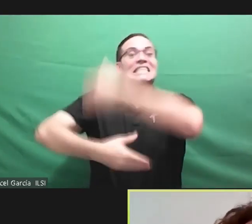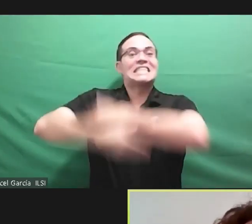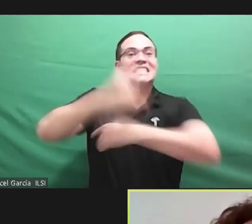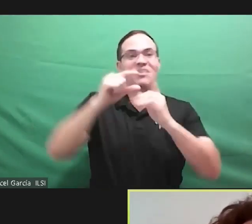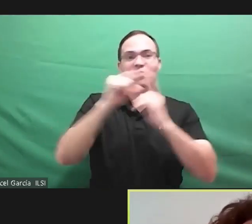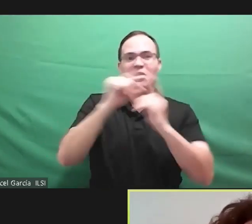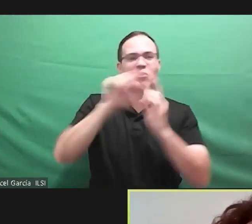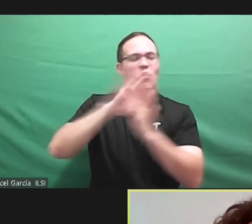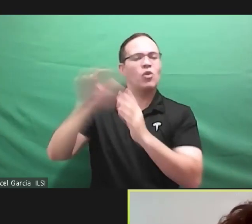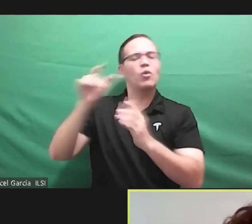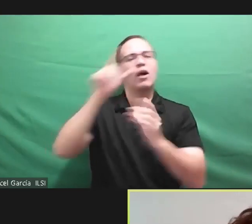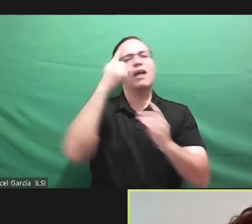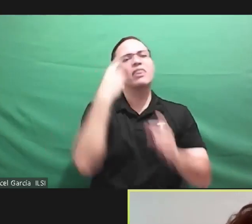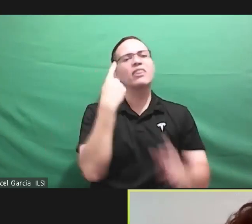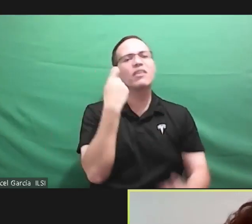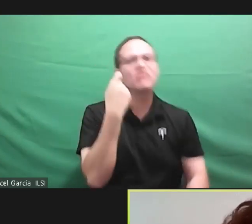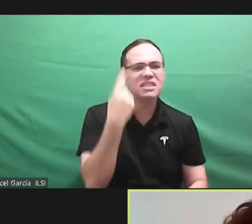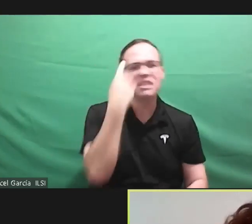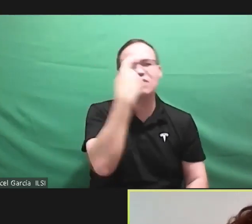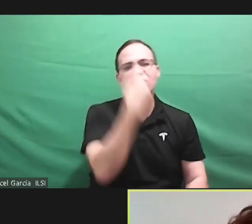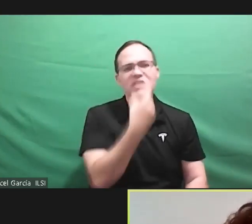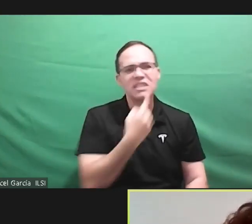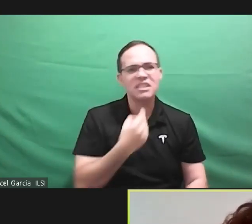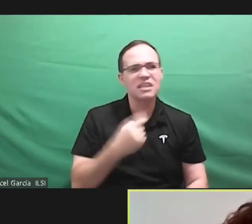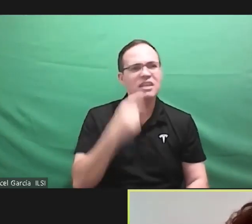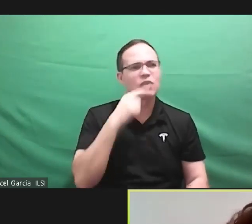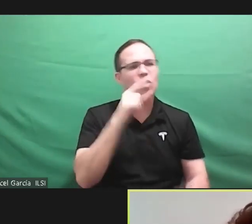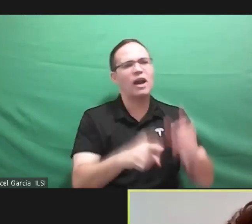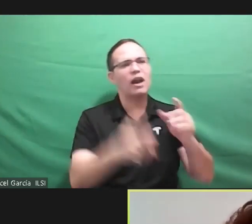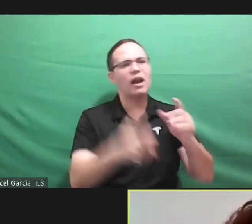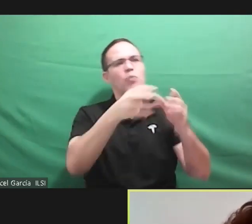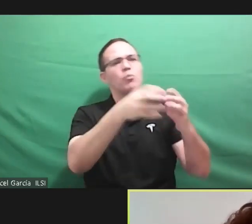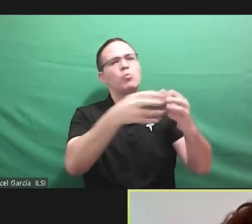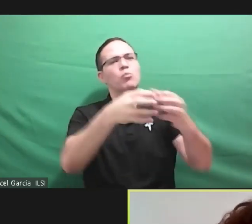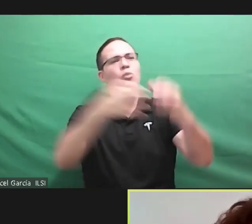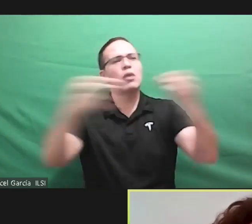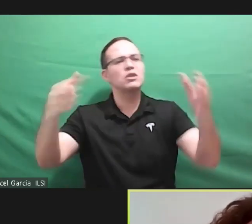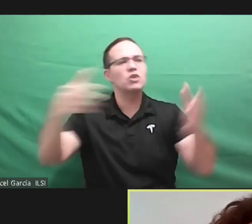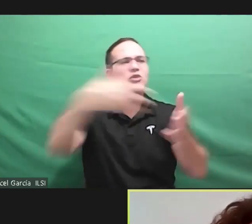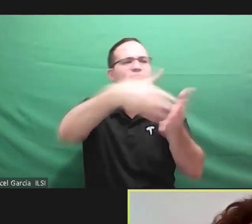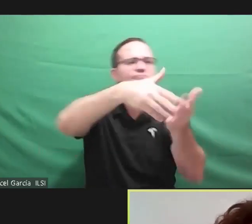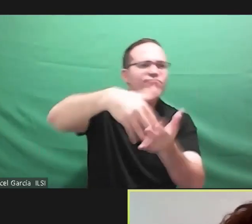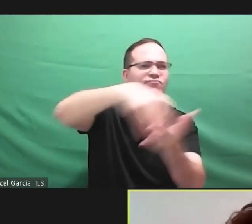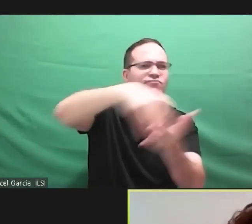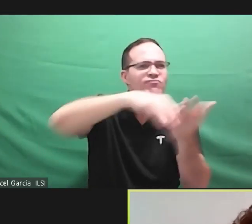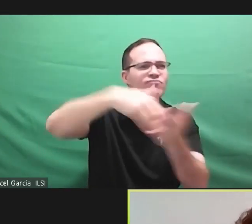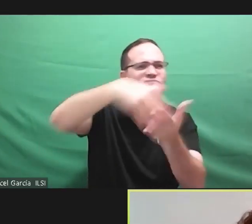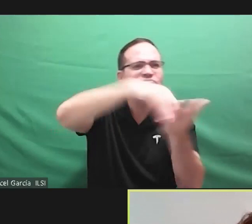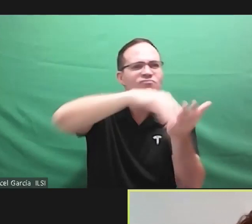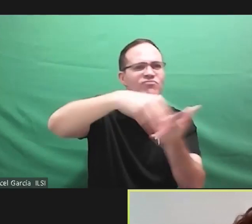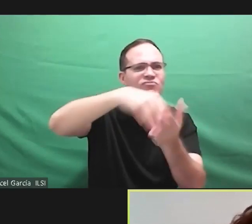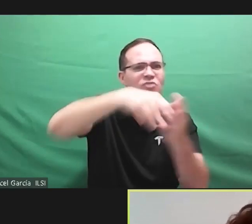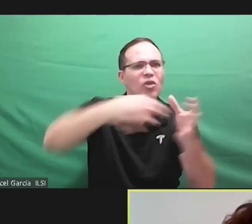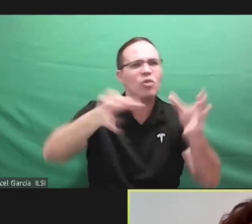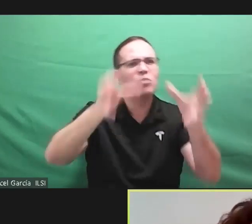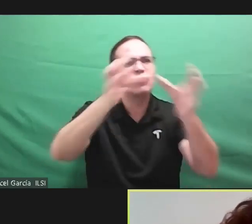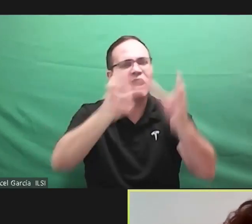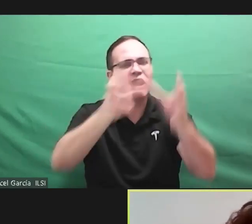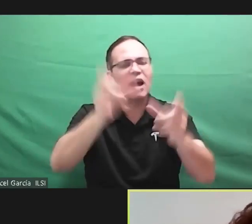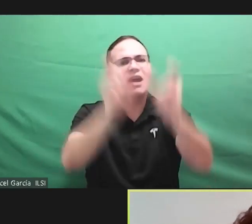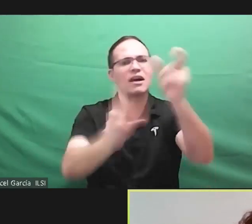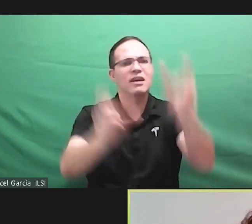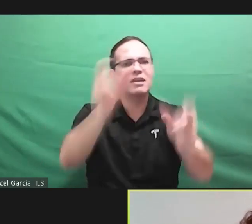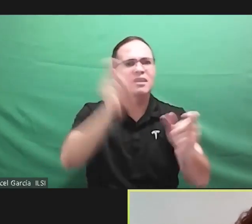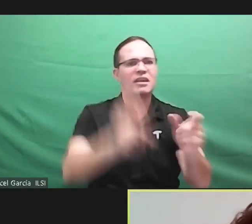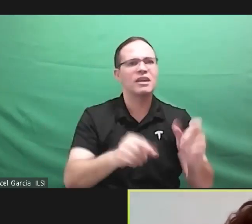identificar a la población que se encuentra en mayor riesgo que la población general de sufrir de restricciones en la participación